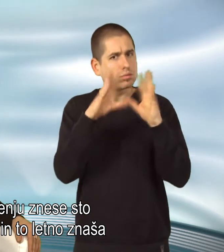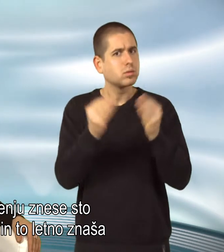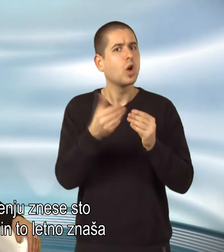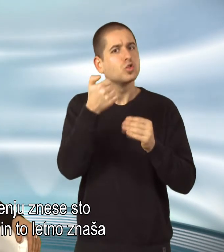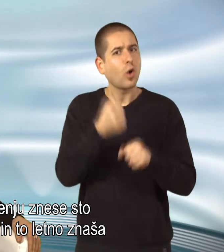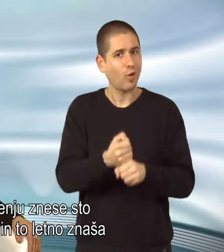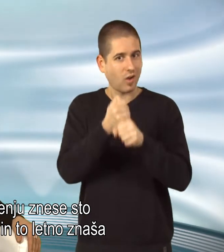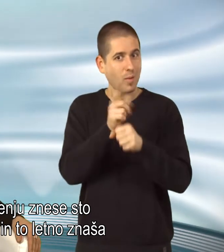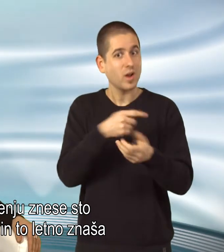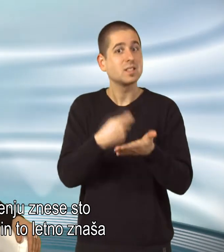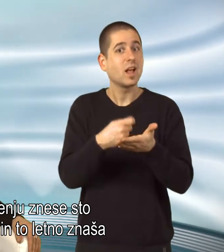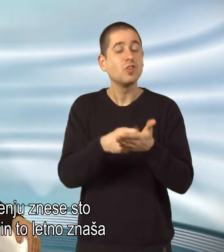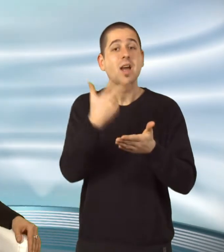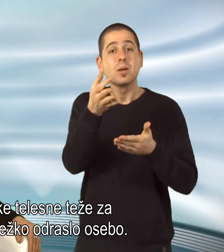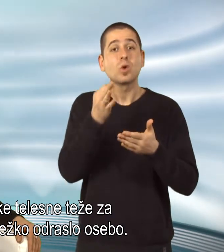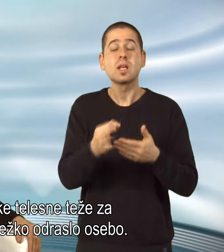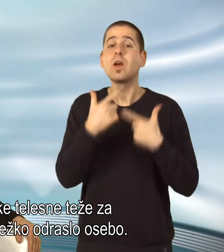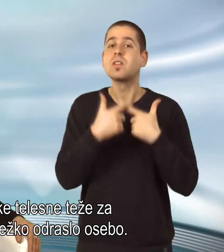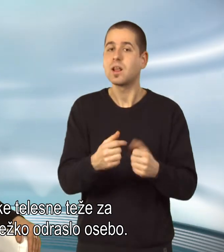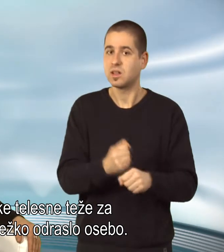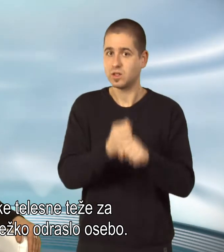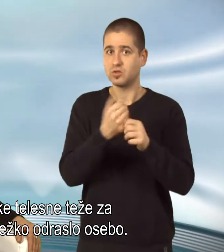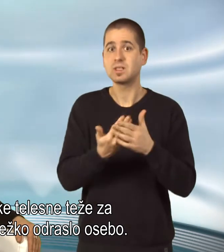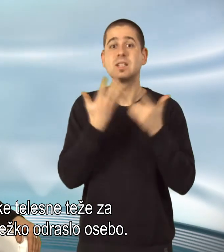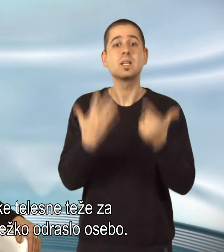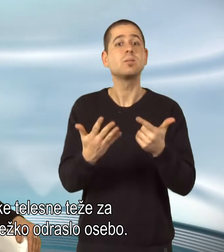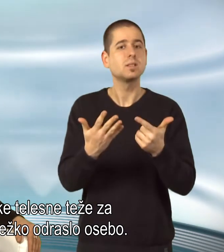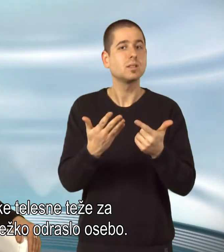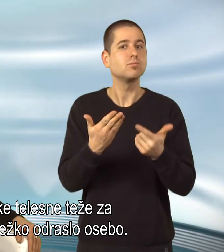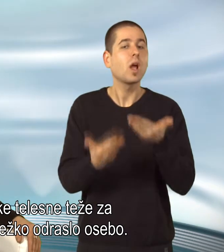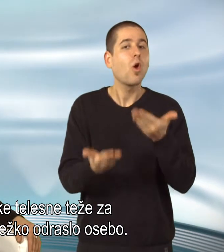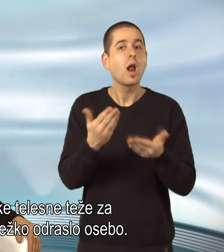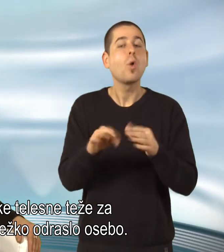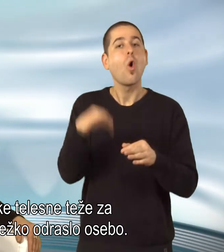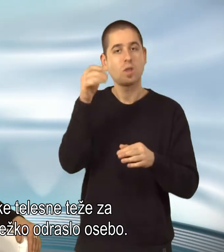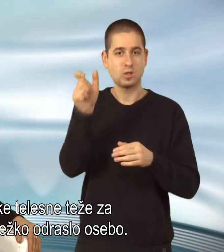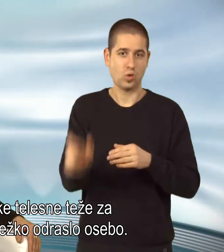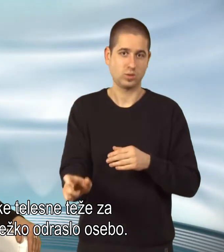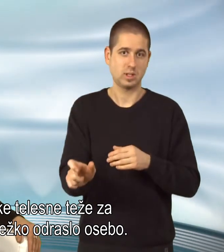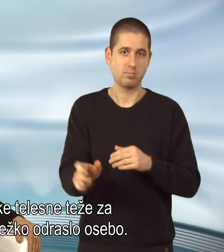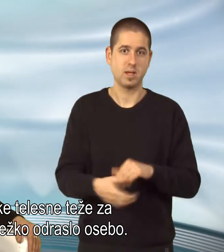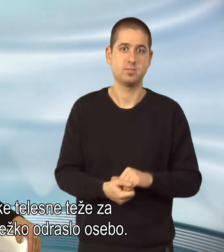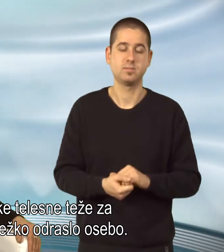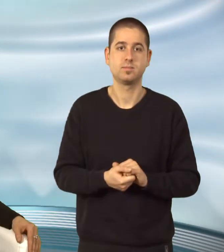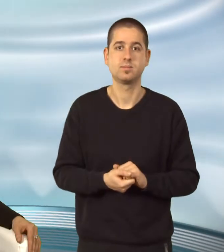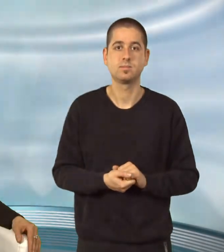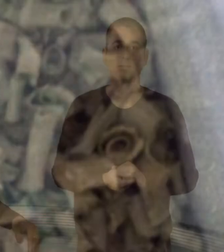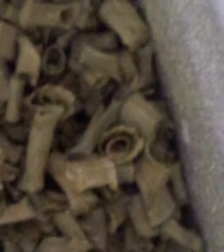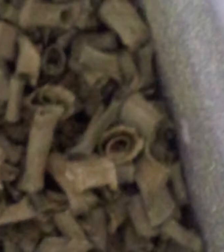kg in znaša kar 3% telesne teže za 70 kg odrasle osebe.